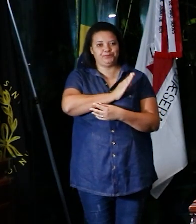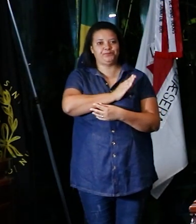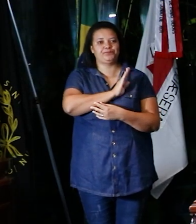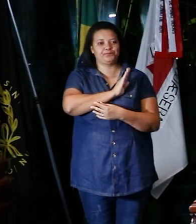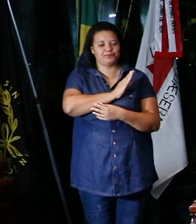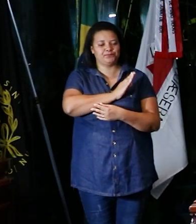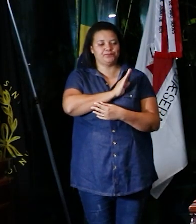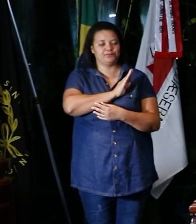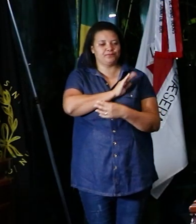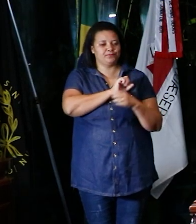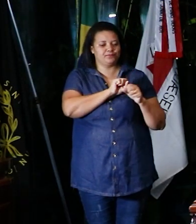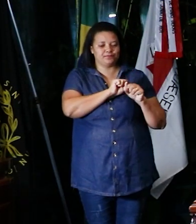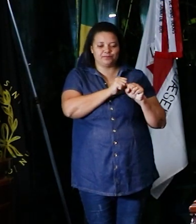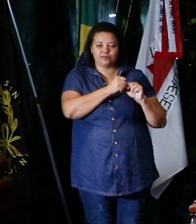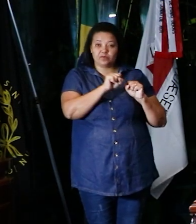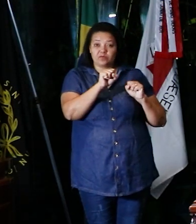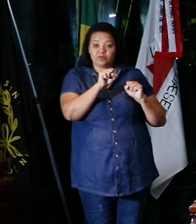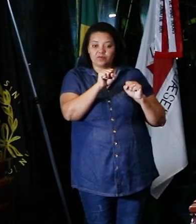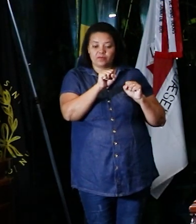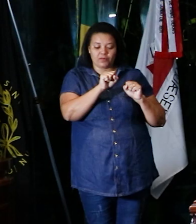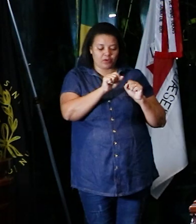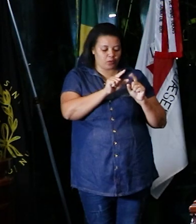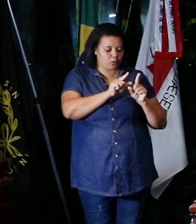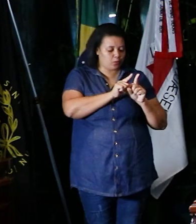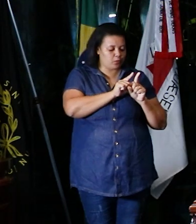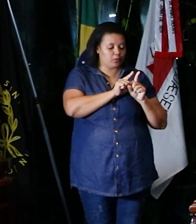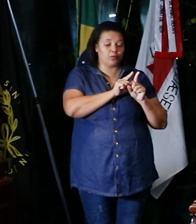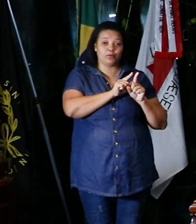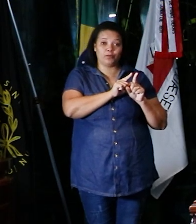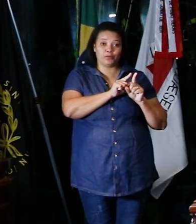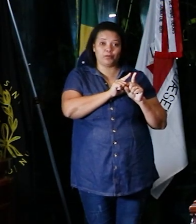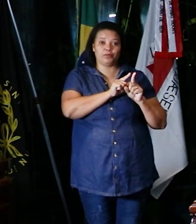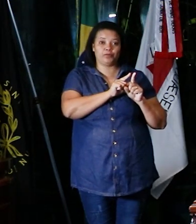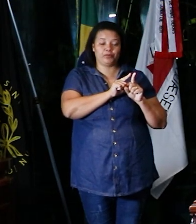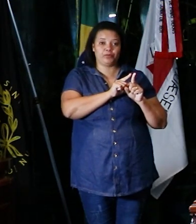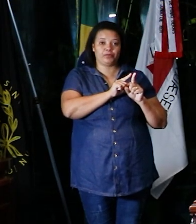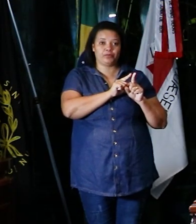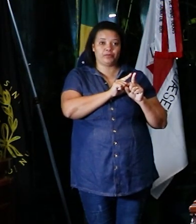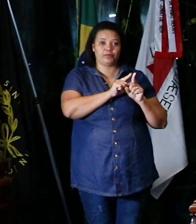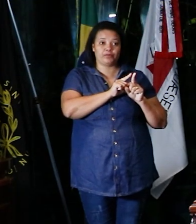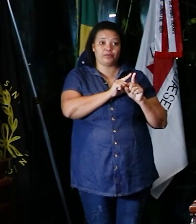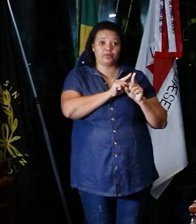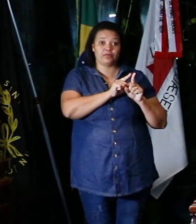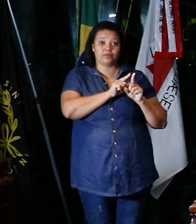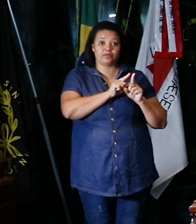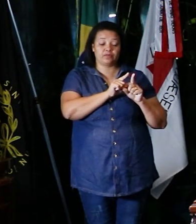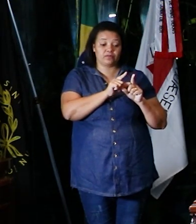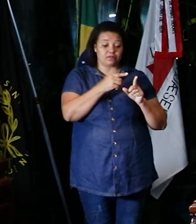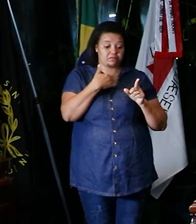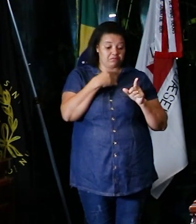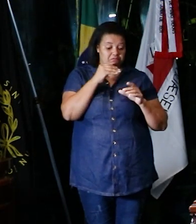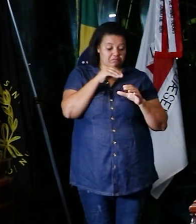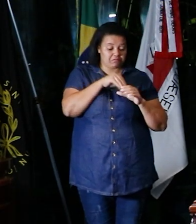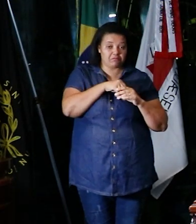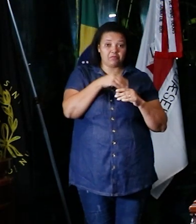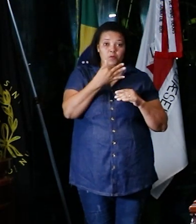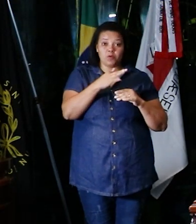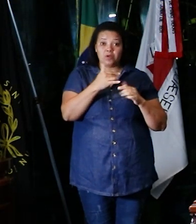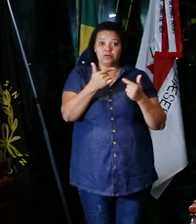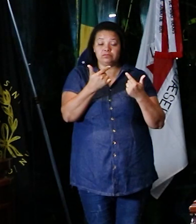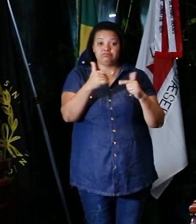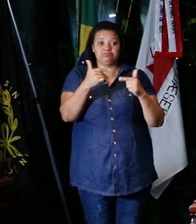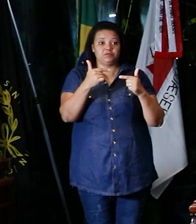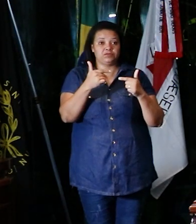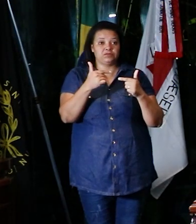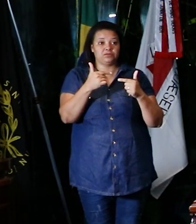que o mundo, é muito menor. Nele não acabam, nele não cabem nem as minhas dores. Por isso